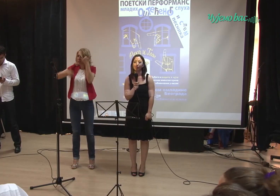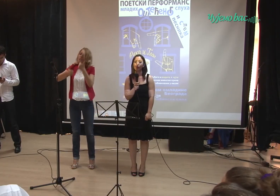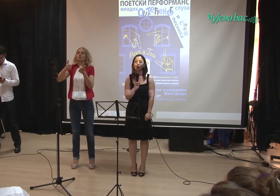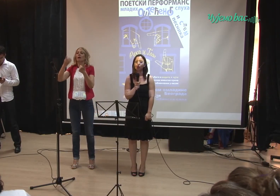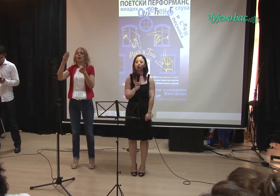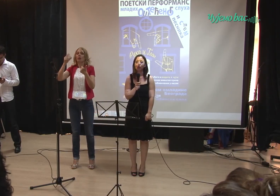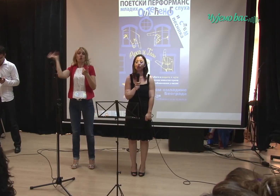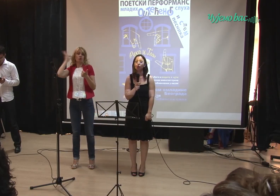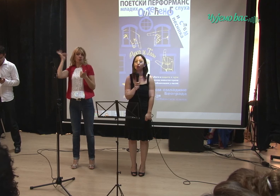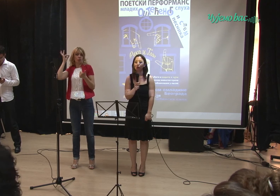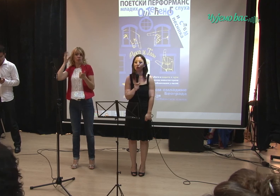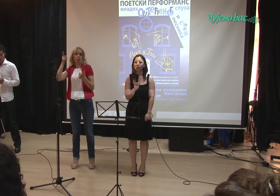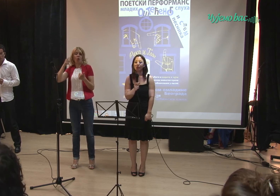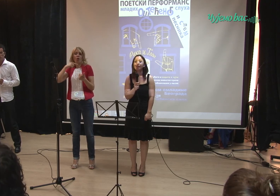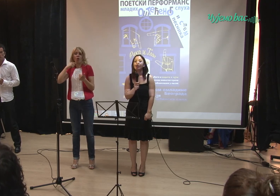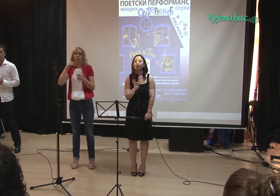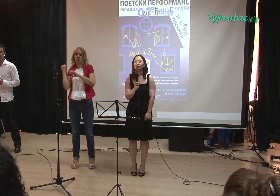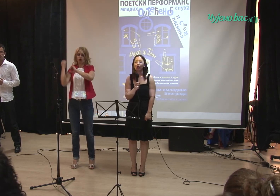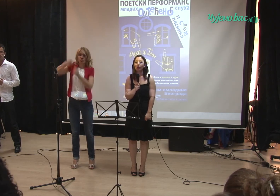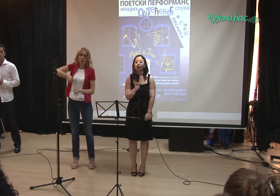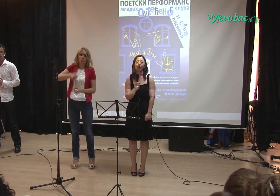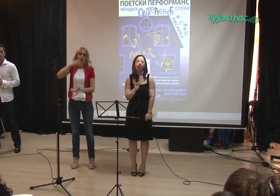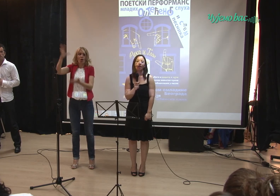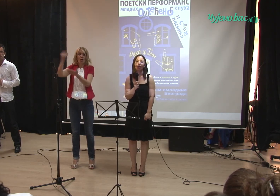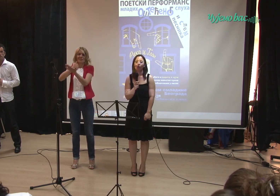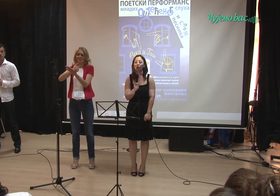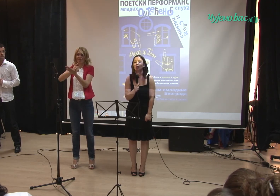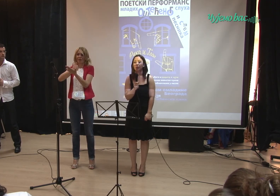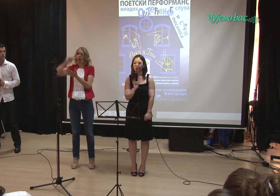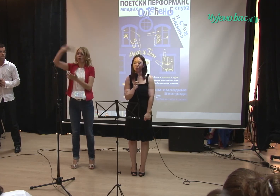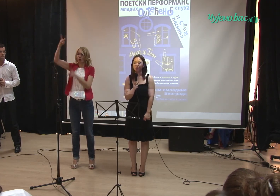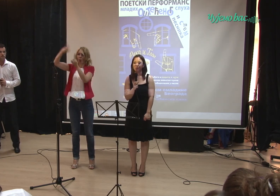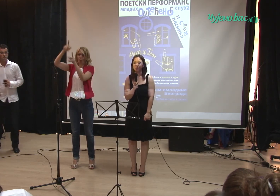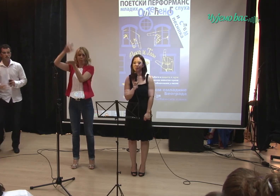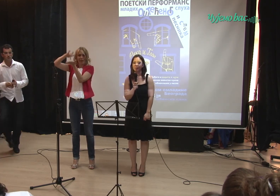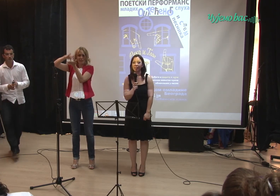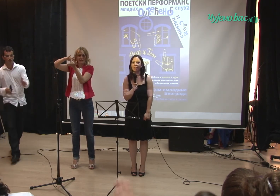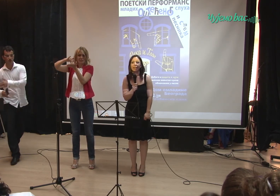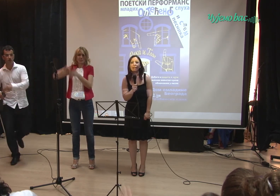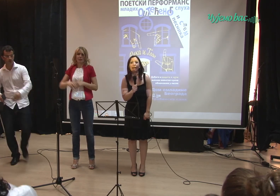u kategoriji čujućih u džudou i osvojio fenomenalno drugo mesto.